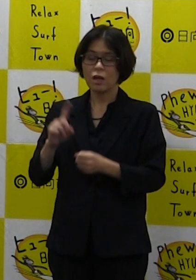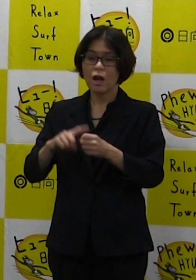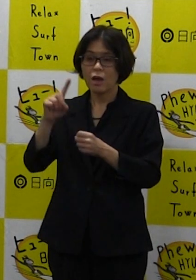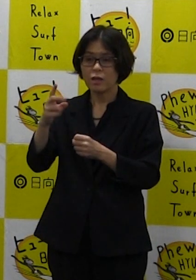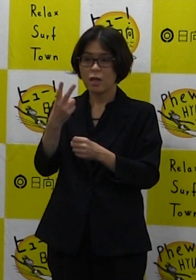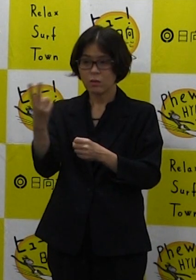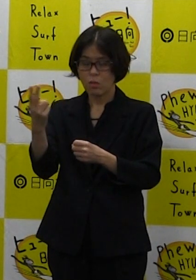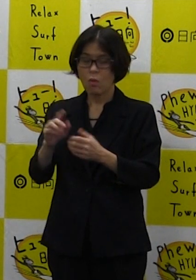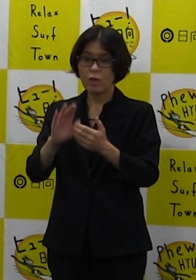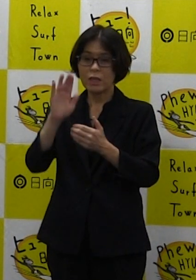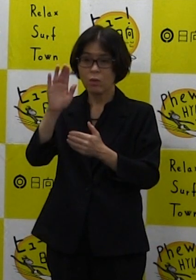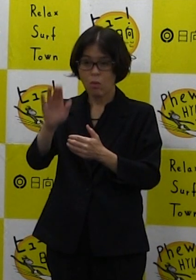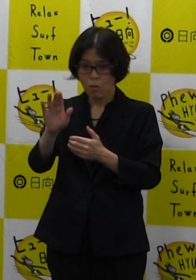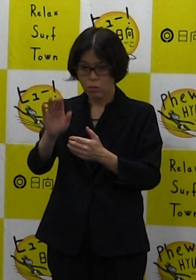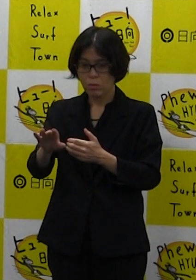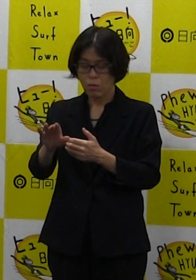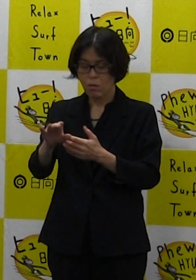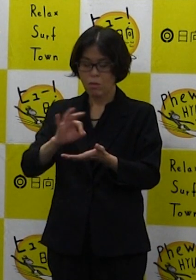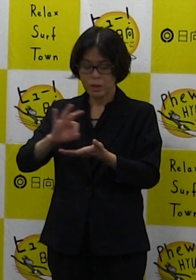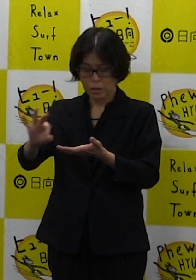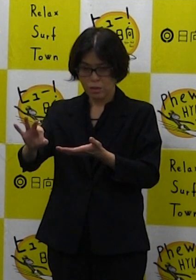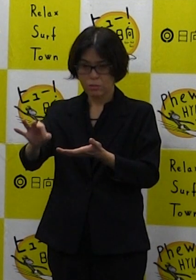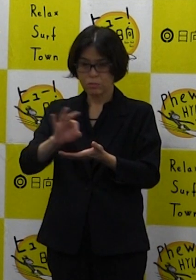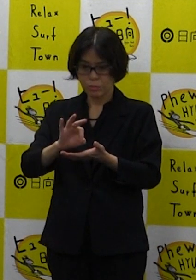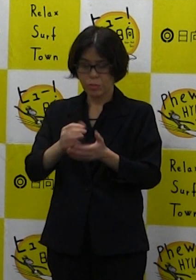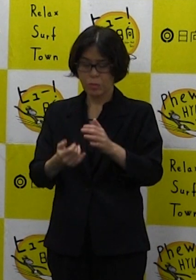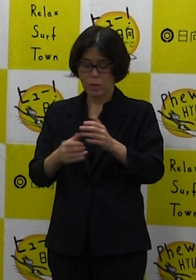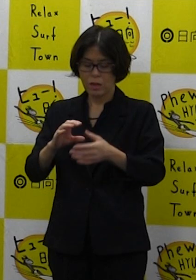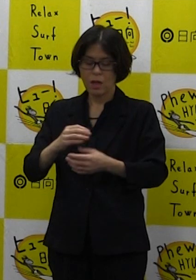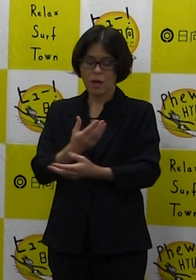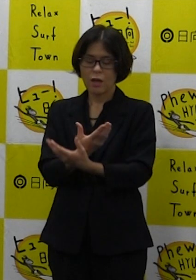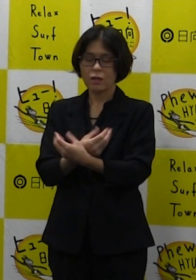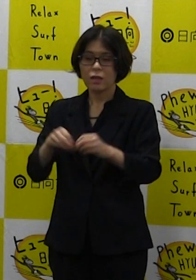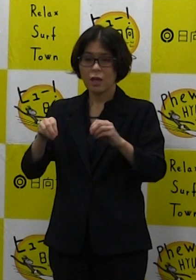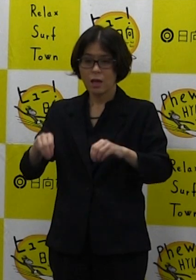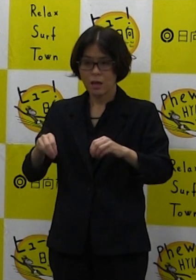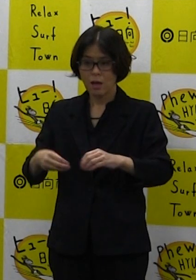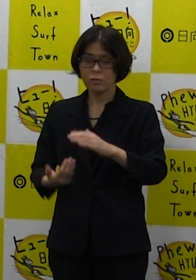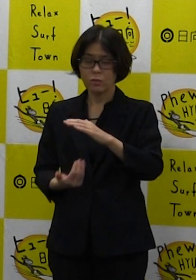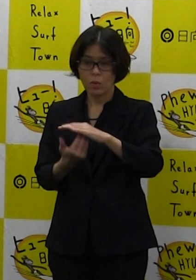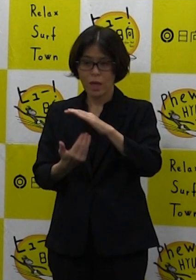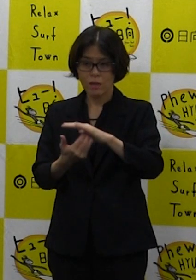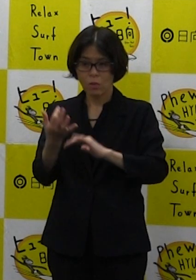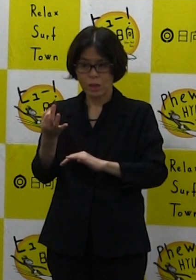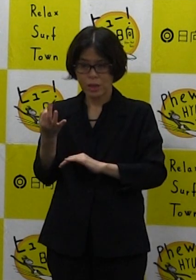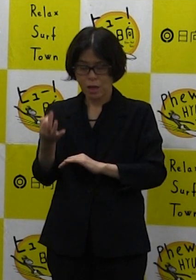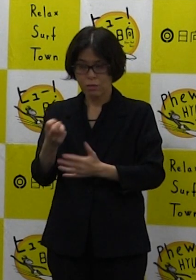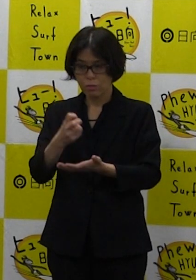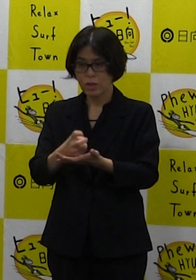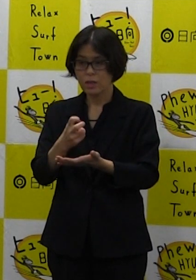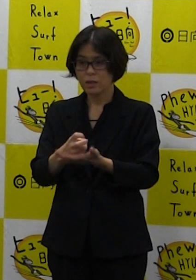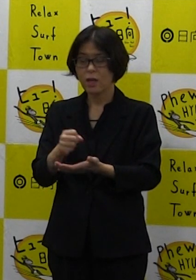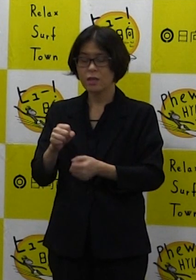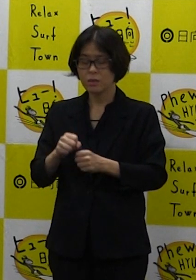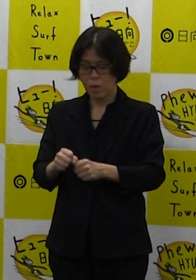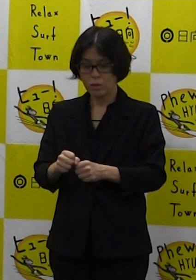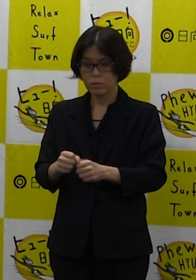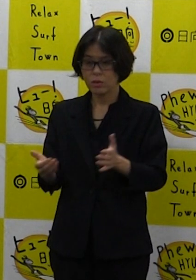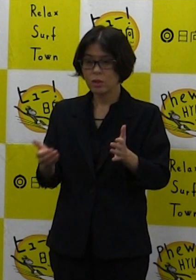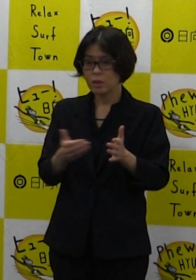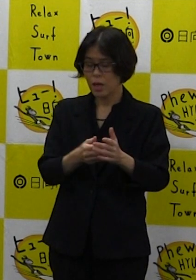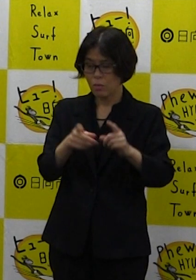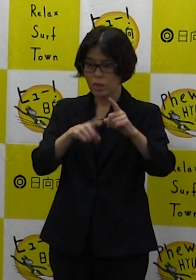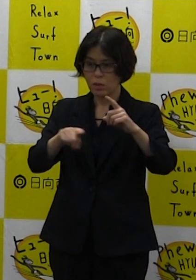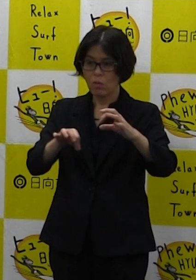支出や契約手続きのための限度額を設定するものです最後に公営住宅